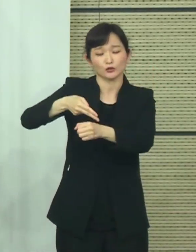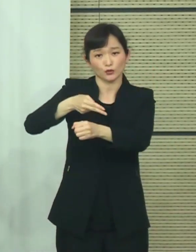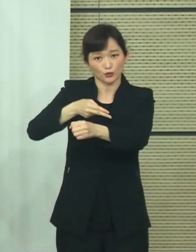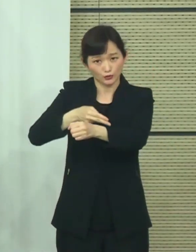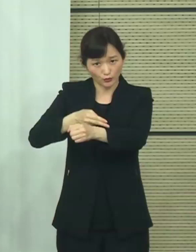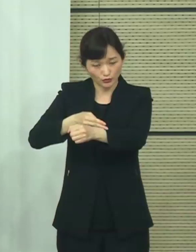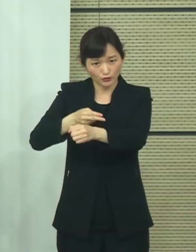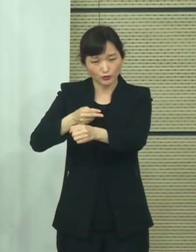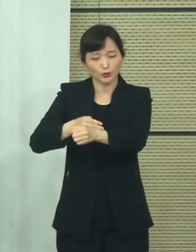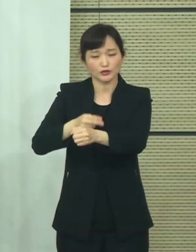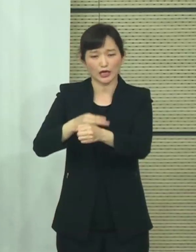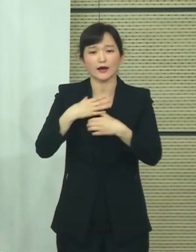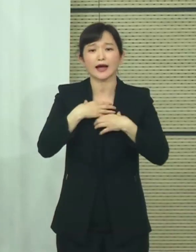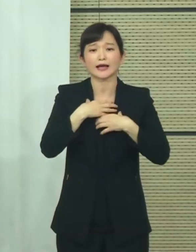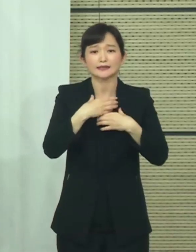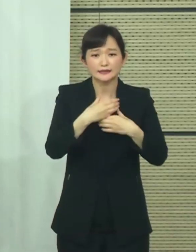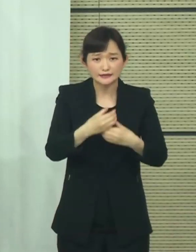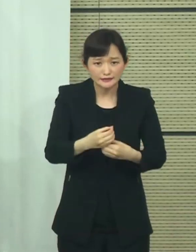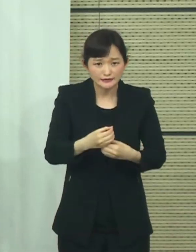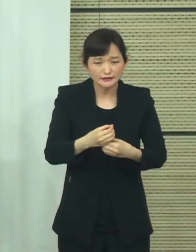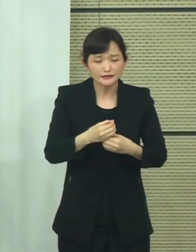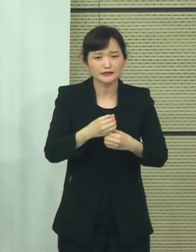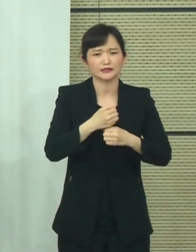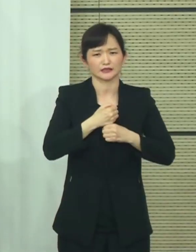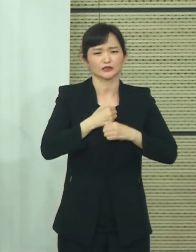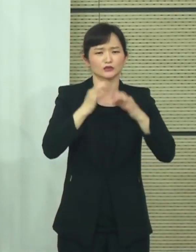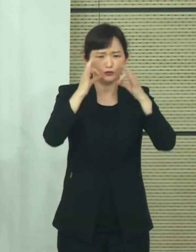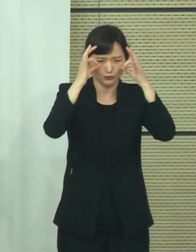안전을 지킬 수 있도록 최선을 다하겠습니다